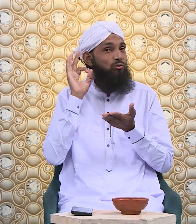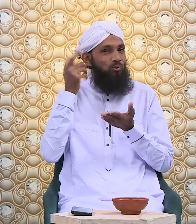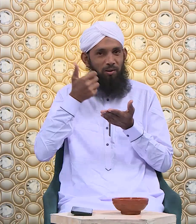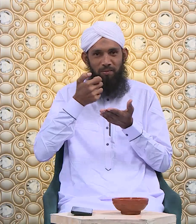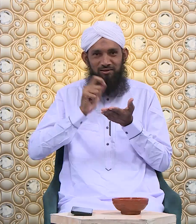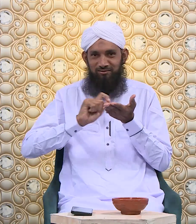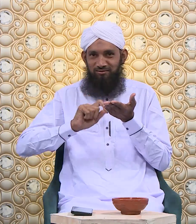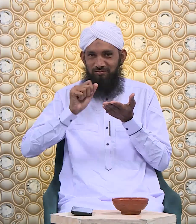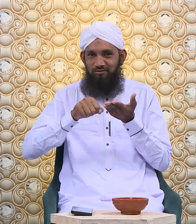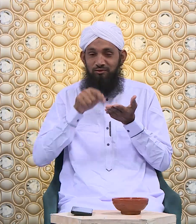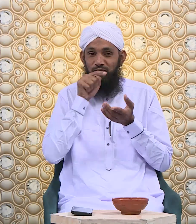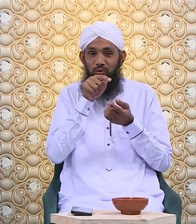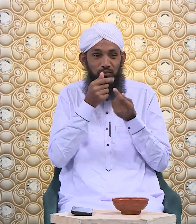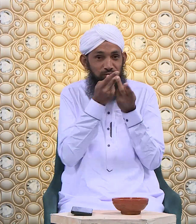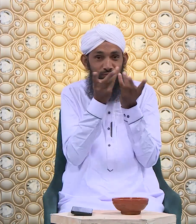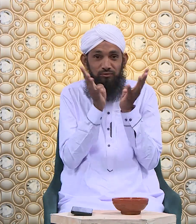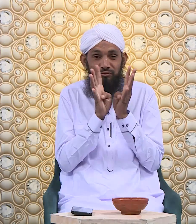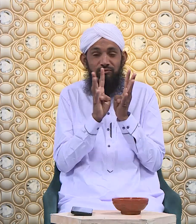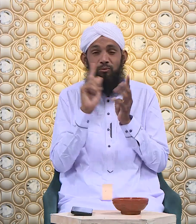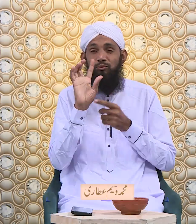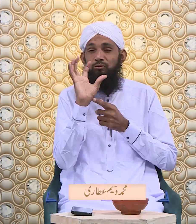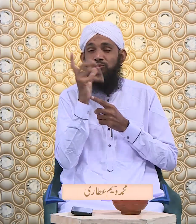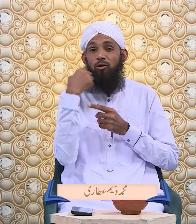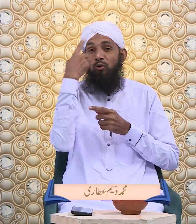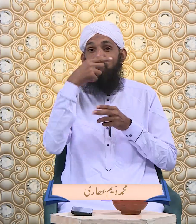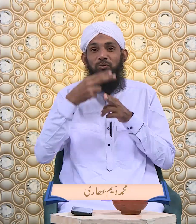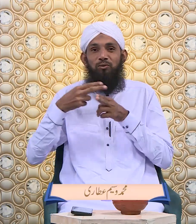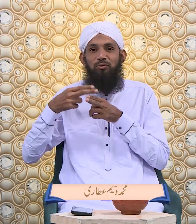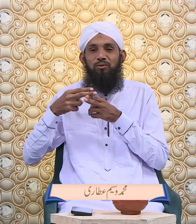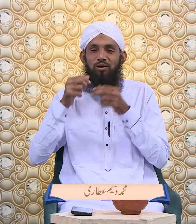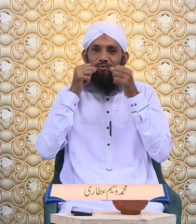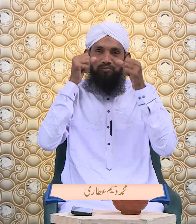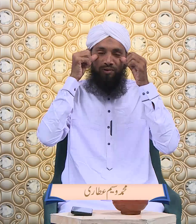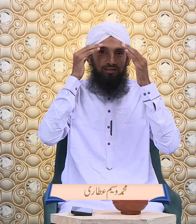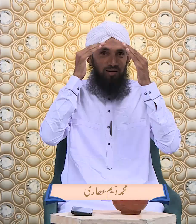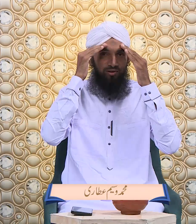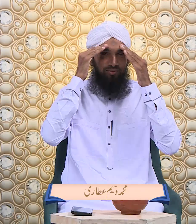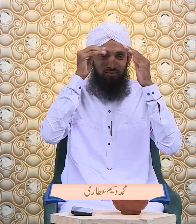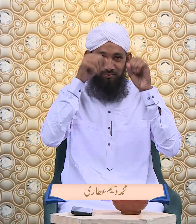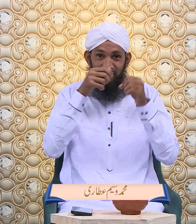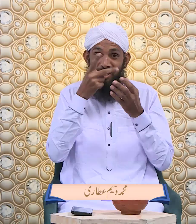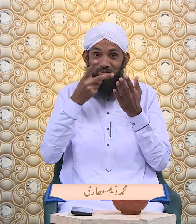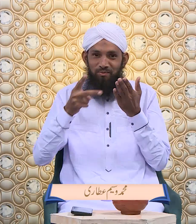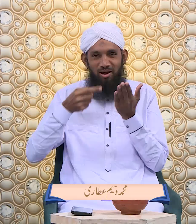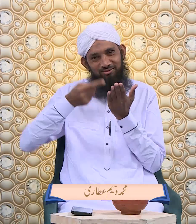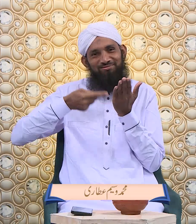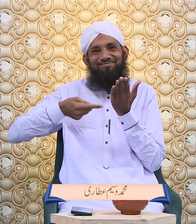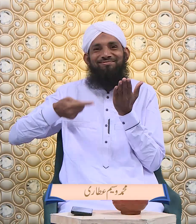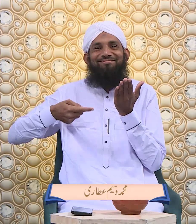اور شب جمعہ نبی کریم صلی اللہ علیہ وآلہ وصحبی وسلم پر کسرت سے درد پاک پڑھنے والوں کے